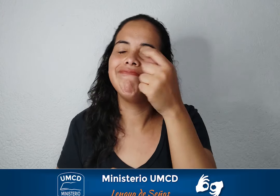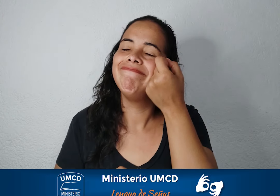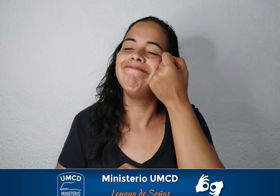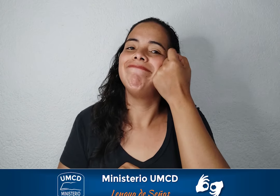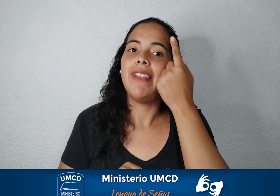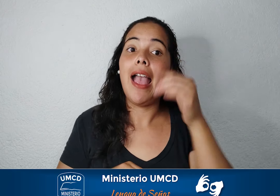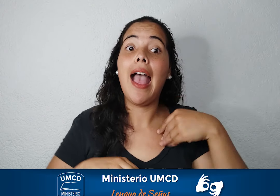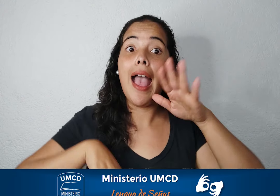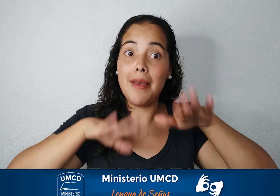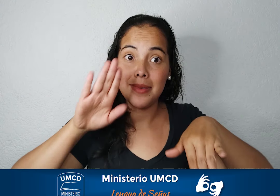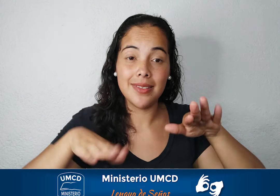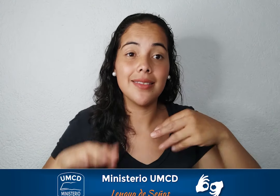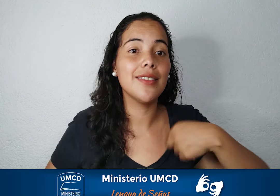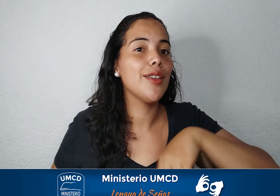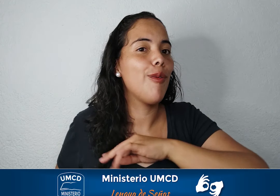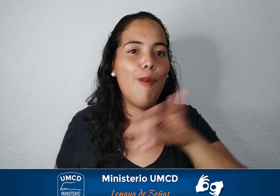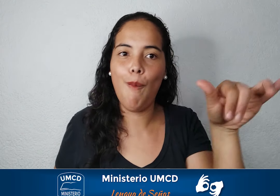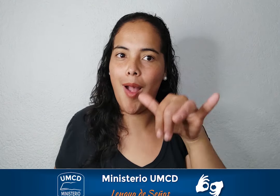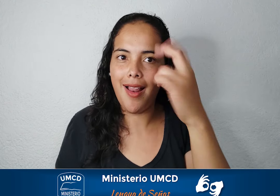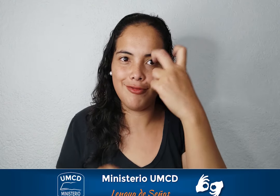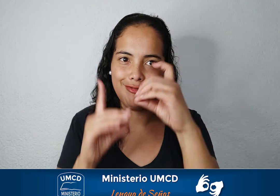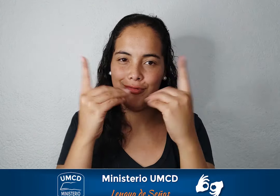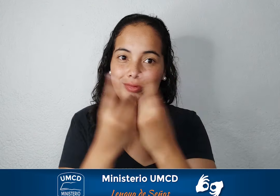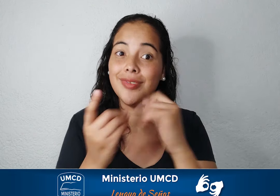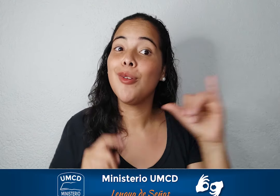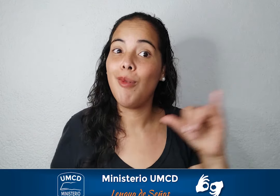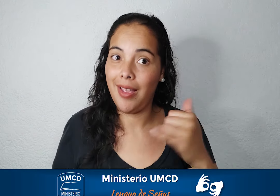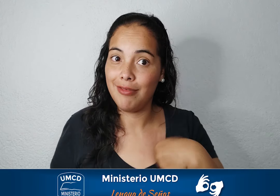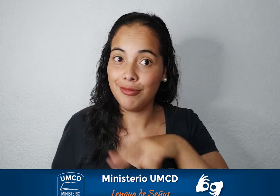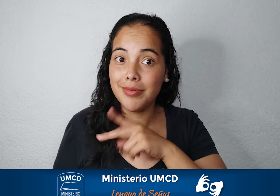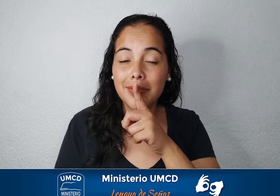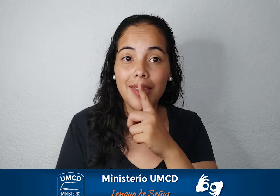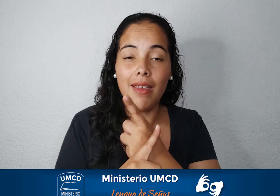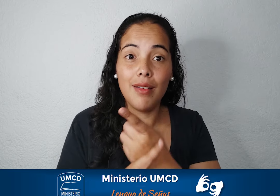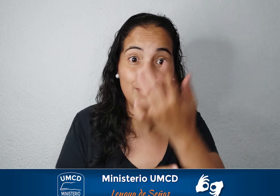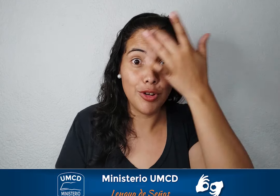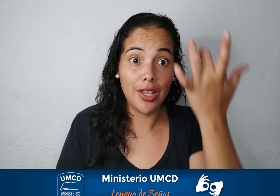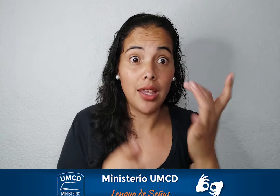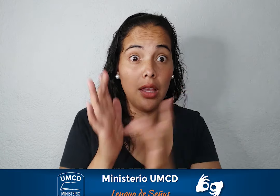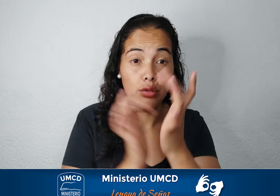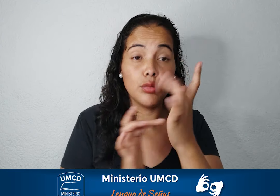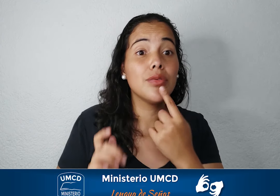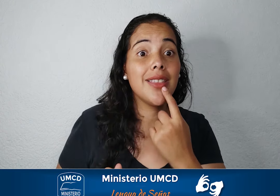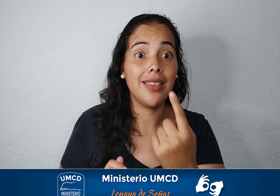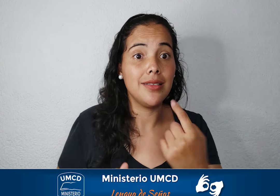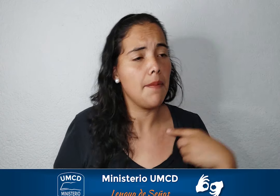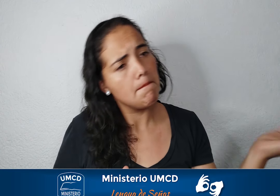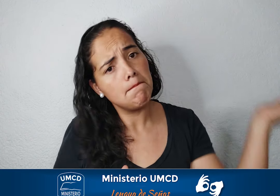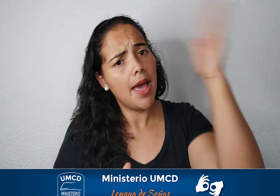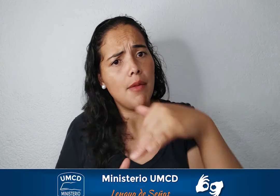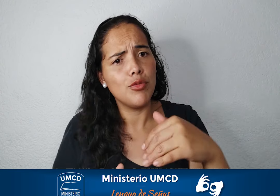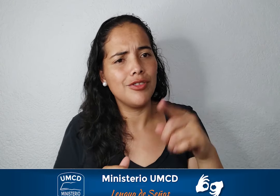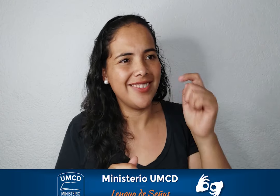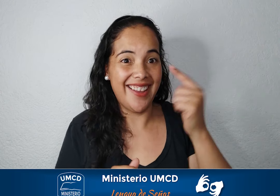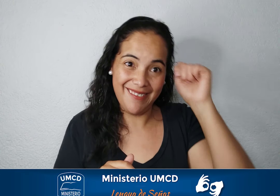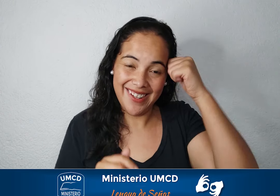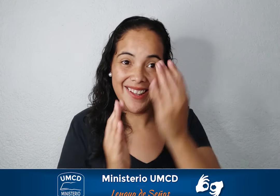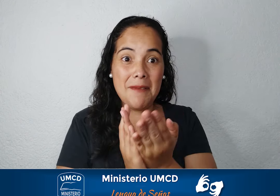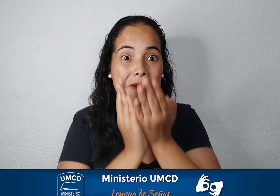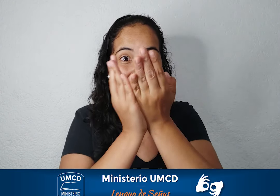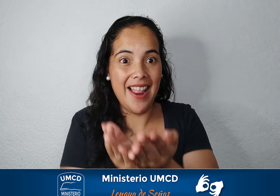que nosotros a veces somos igual que los discípulos. Jesucristo les había dicho a ellos: vamos al otro lado.